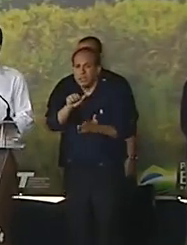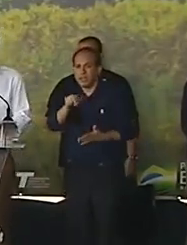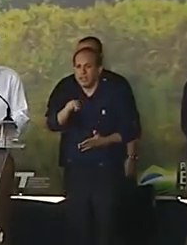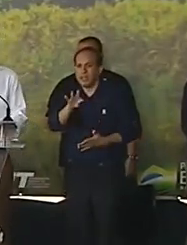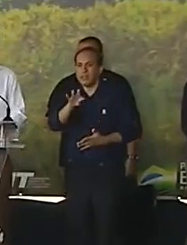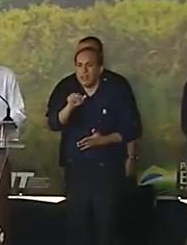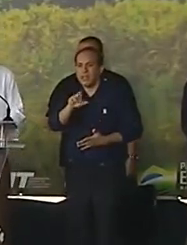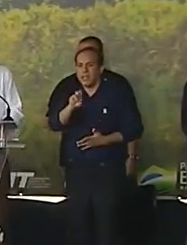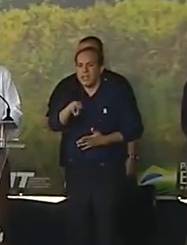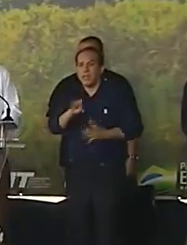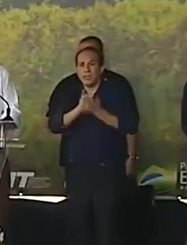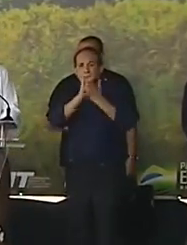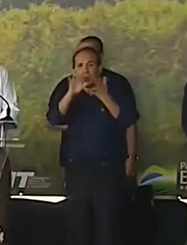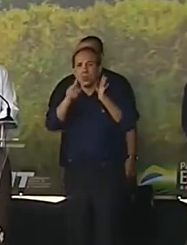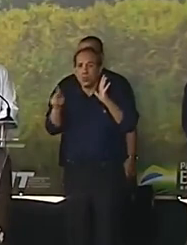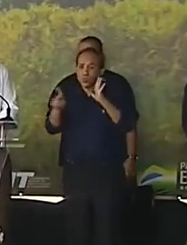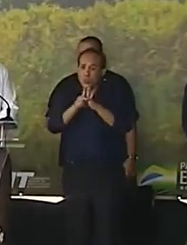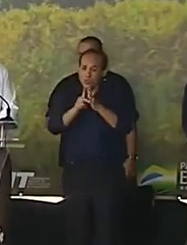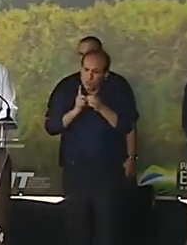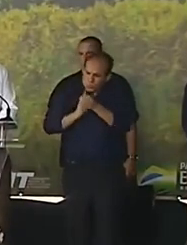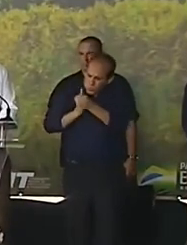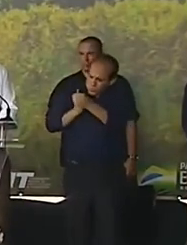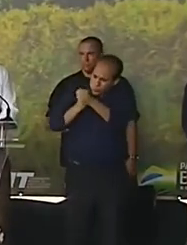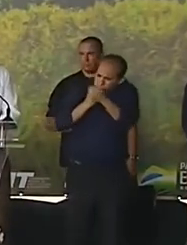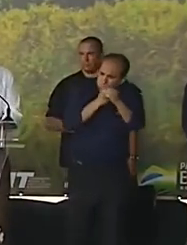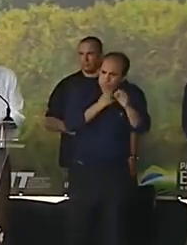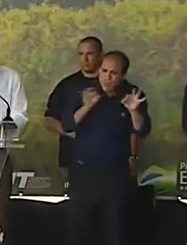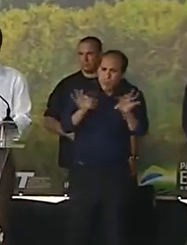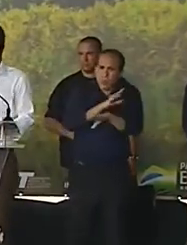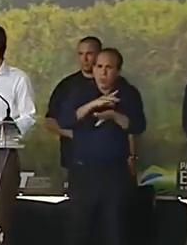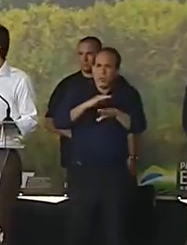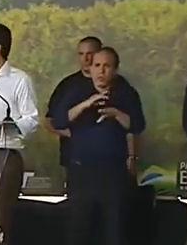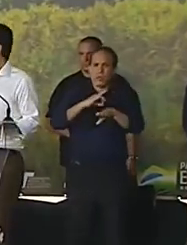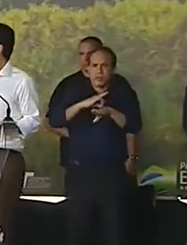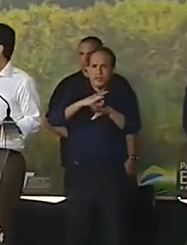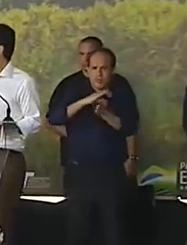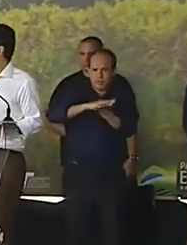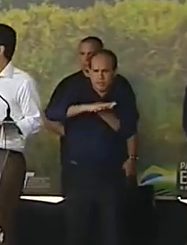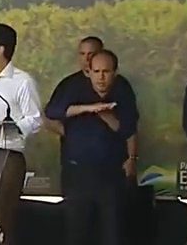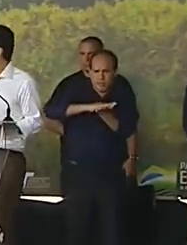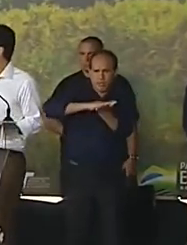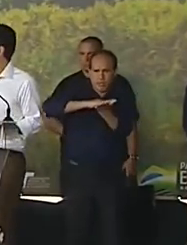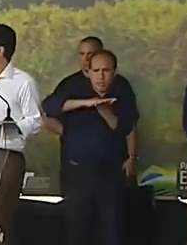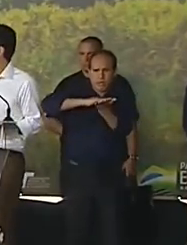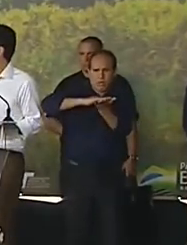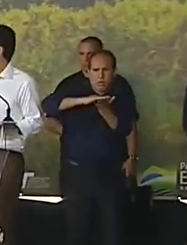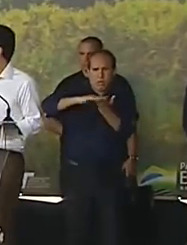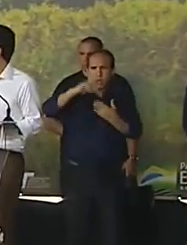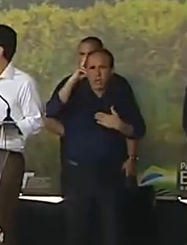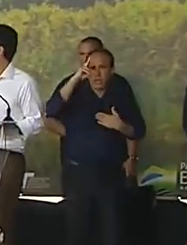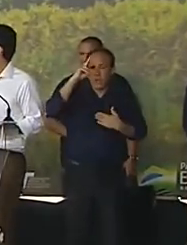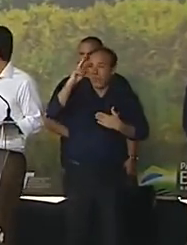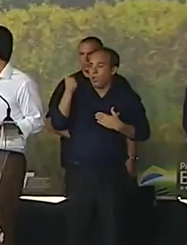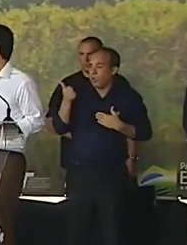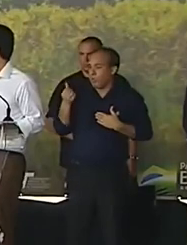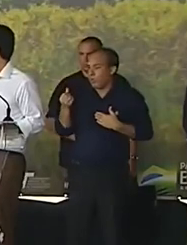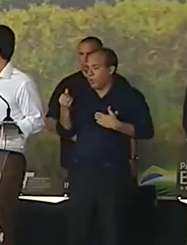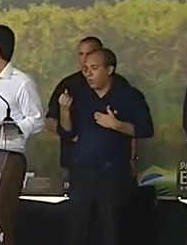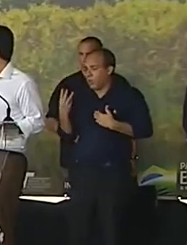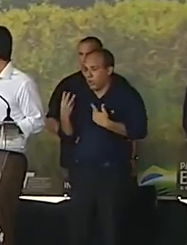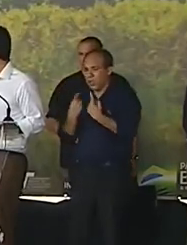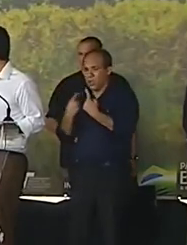esta região esteja pavimentada. Mas lembrando que lá em Rurópolis, no encontro da 163 com